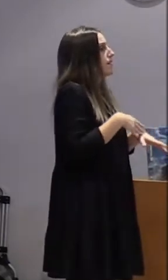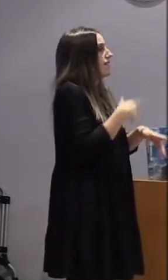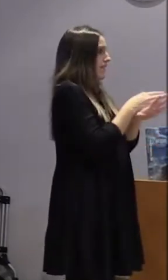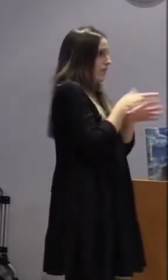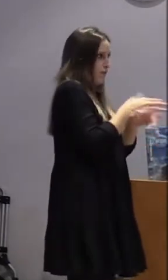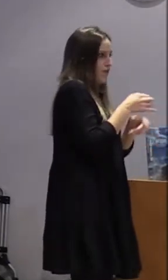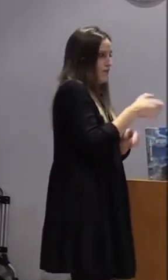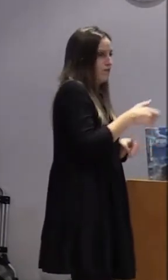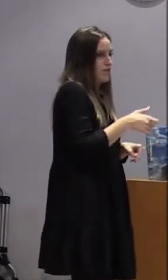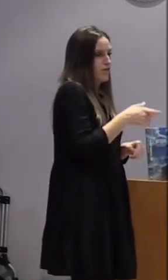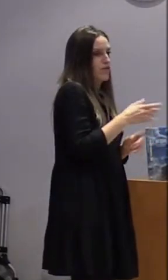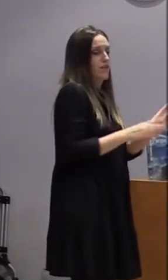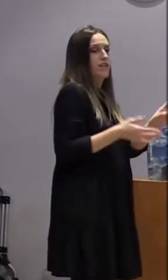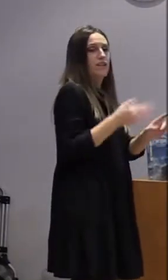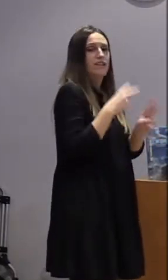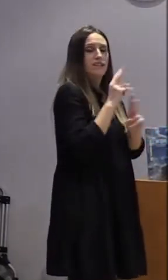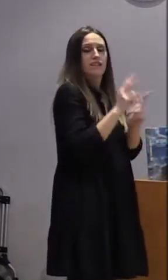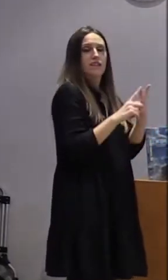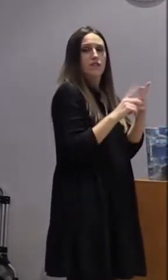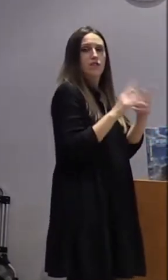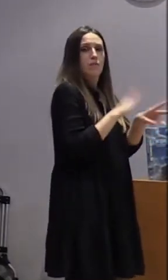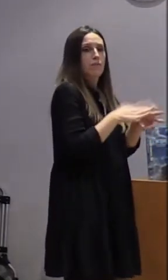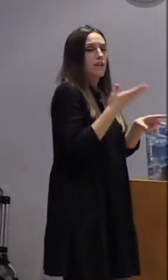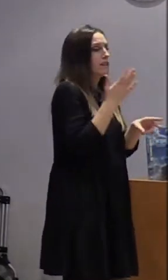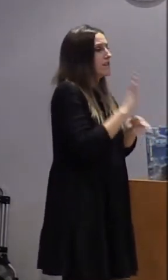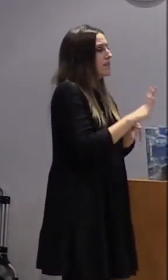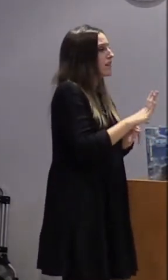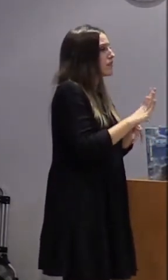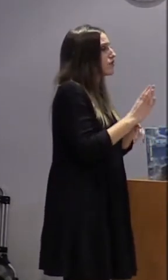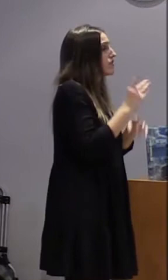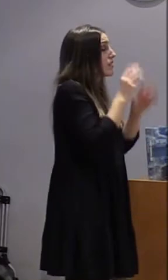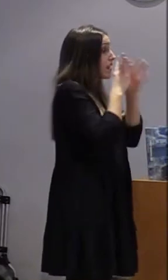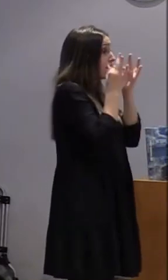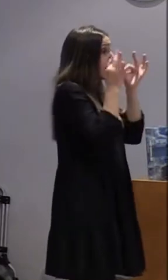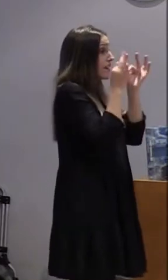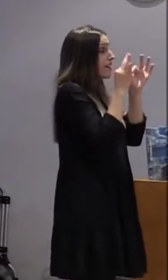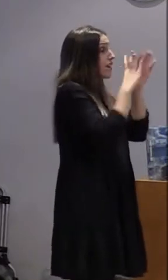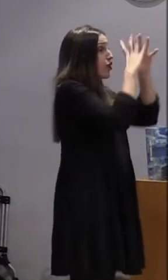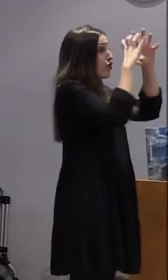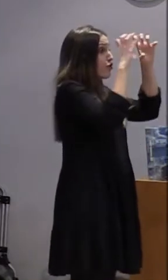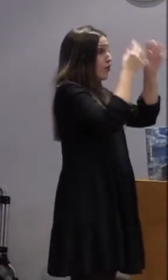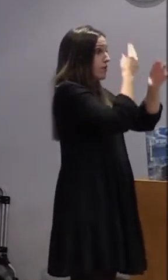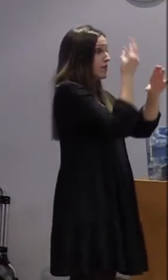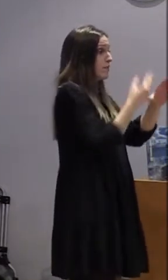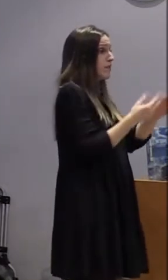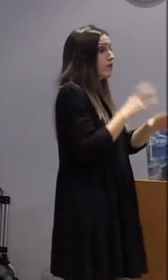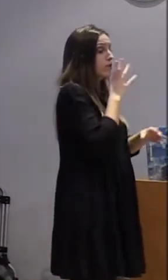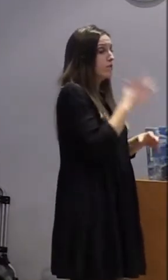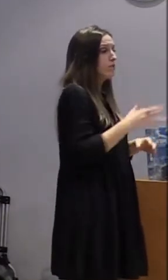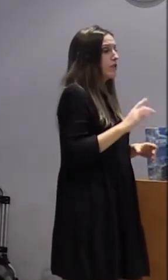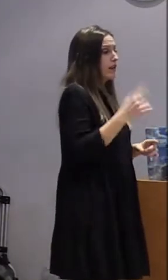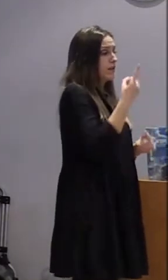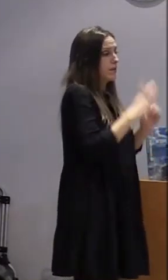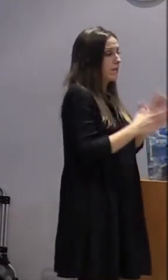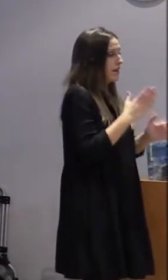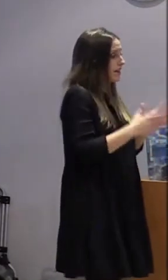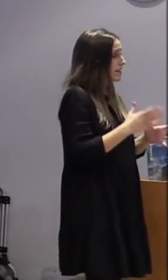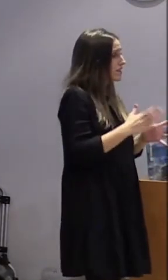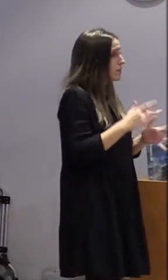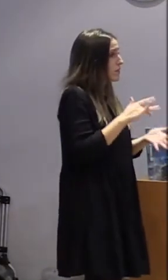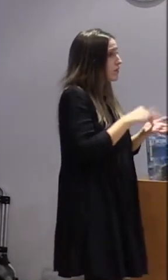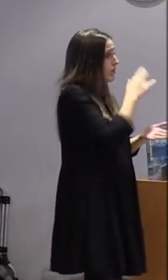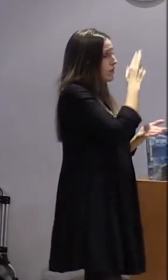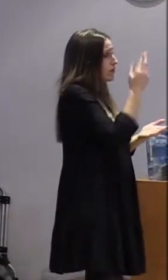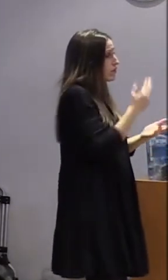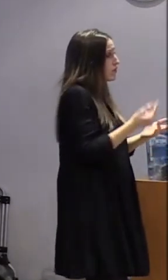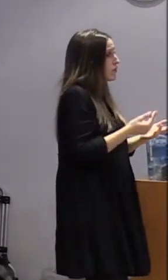nubes. Y lo segundo para enseñaros nubes que pintó Dalí. porque en su primera etapa, cuando los padres se entienden un poco,